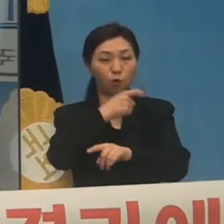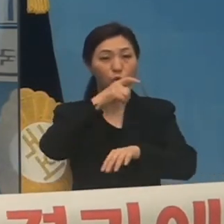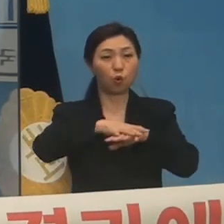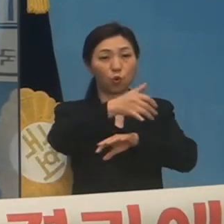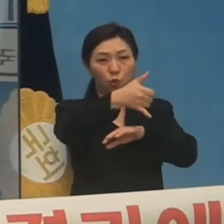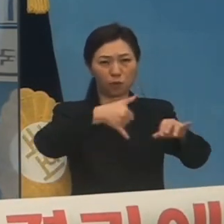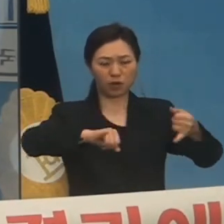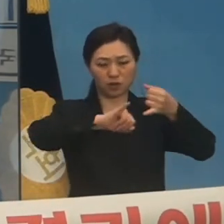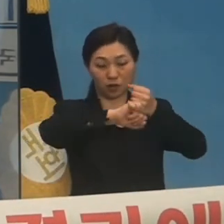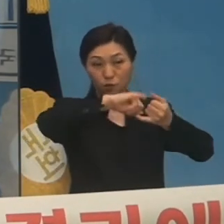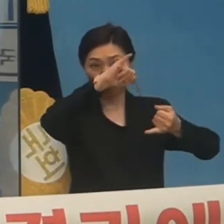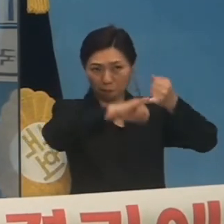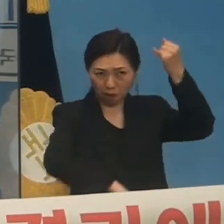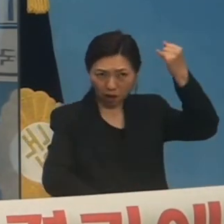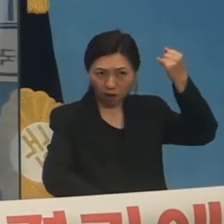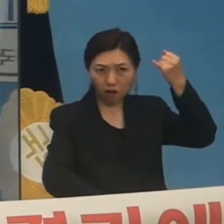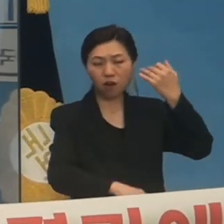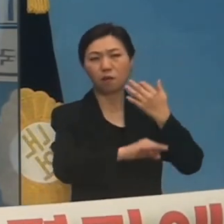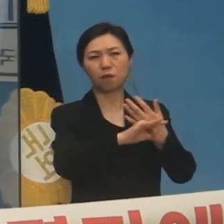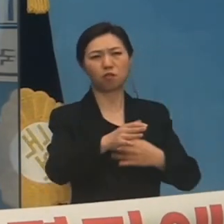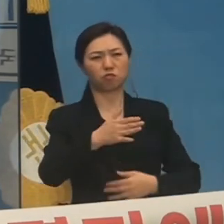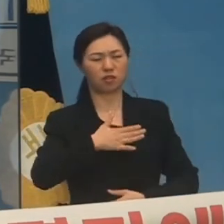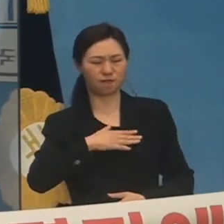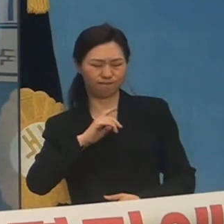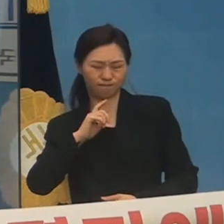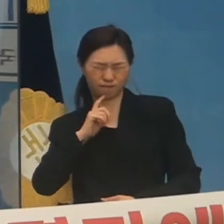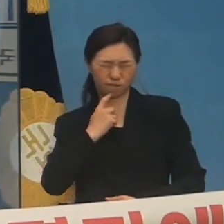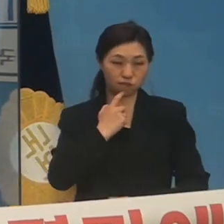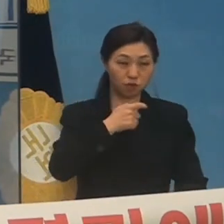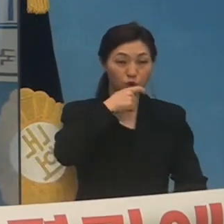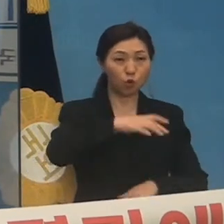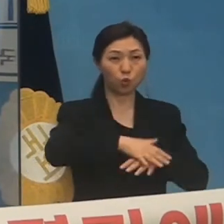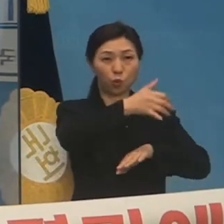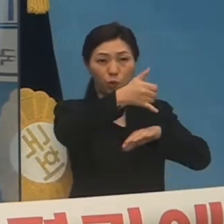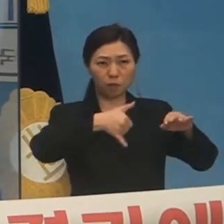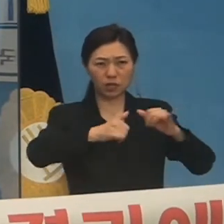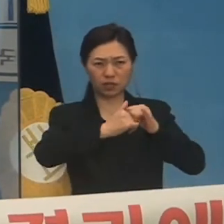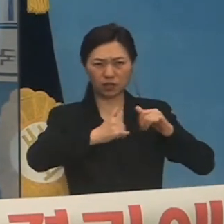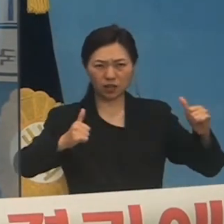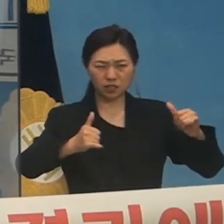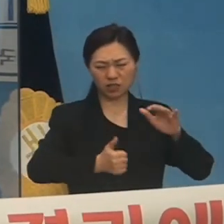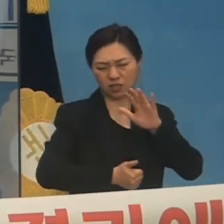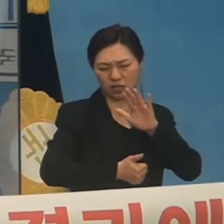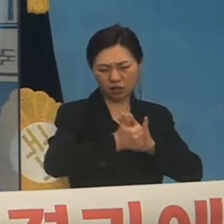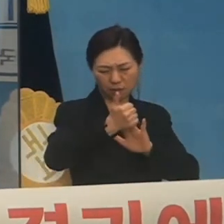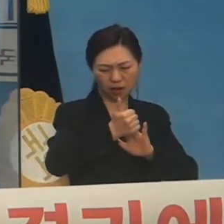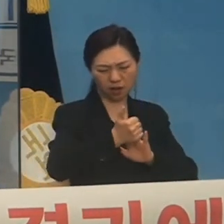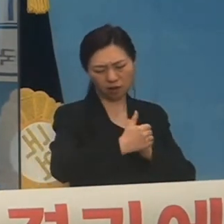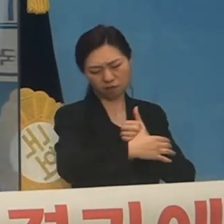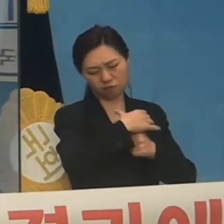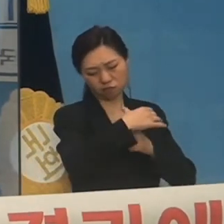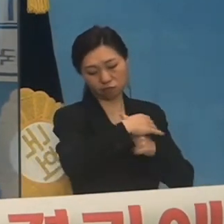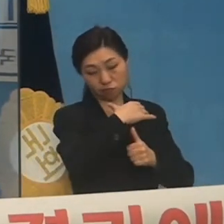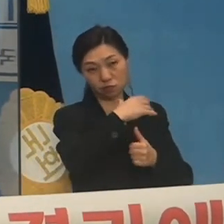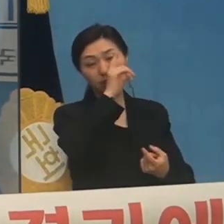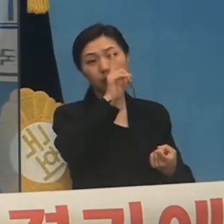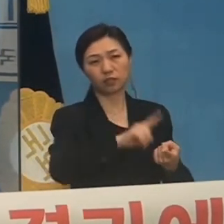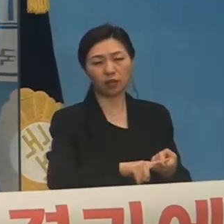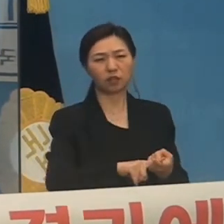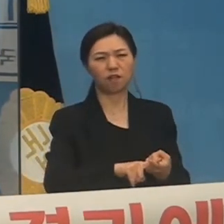농업인과의 약속을 어기며 끝까지 농민농업인을 희망고문하고 우려한 상황에